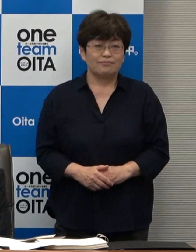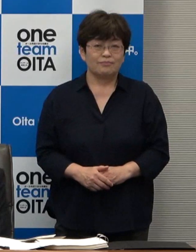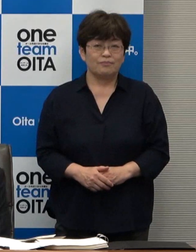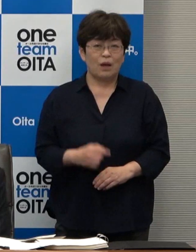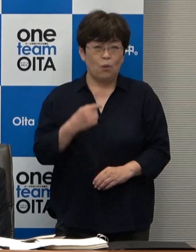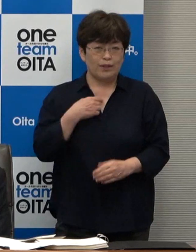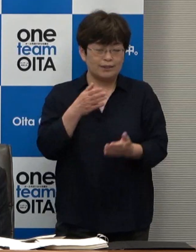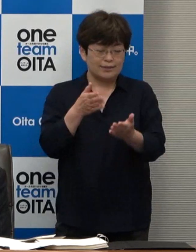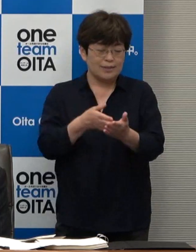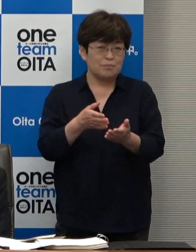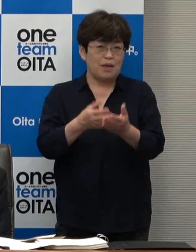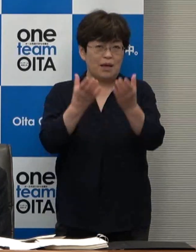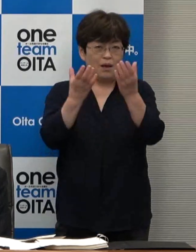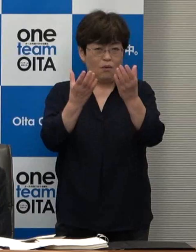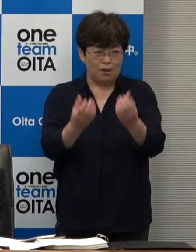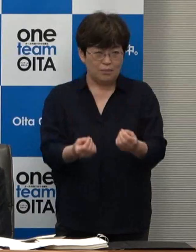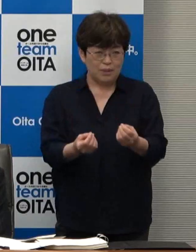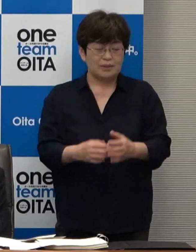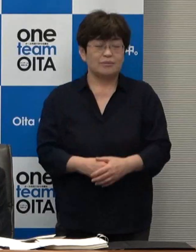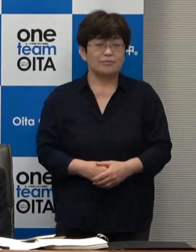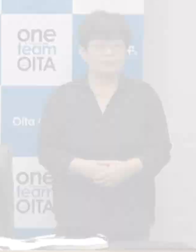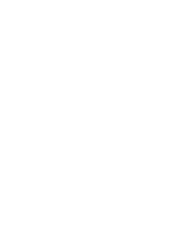からは以上です。